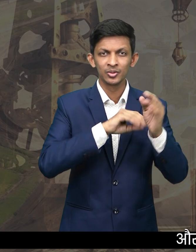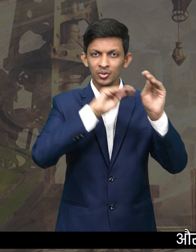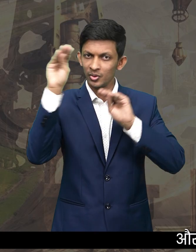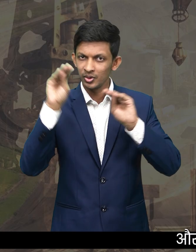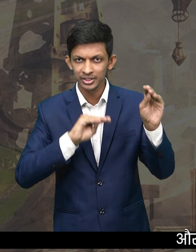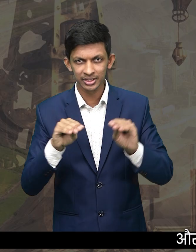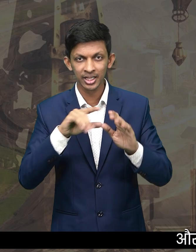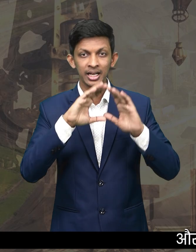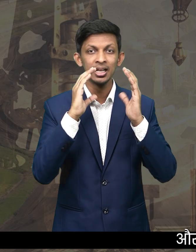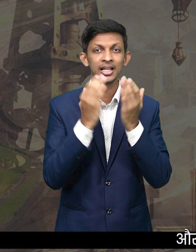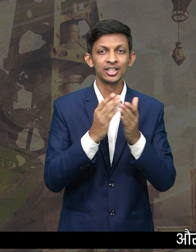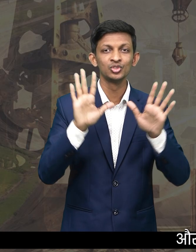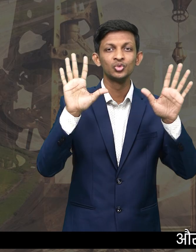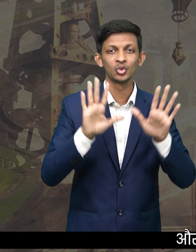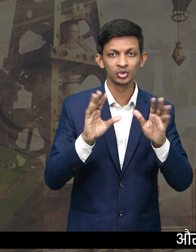चर्चा करेंगे।